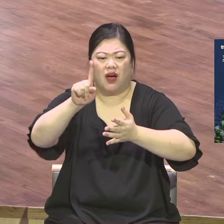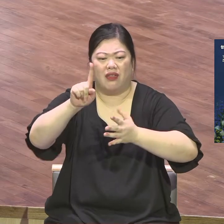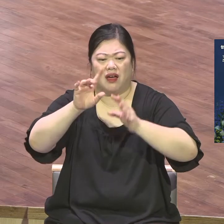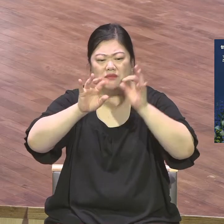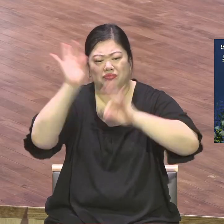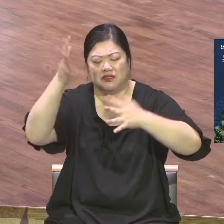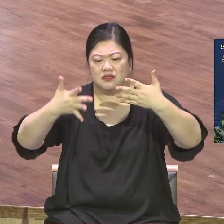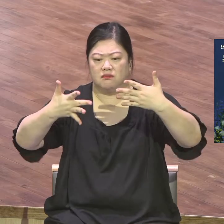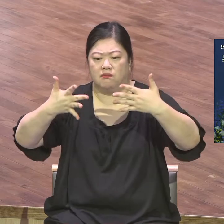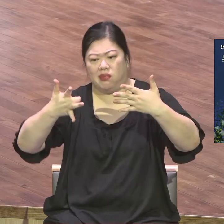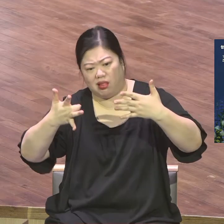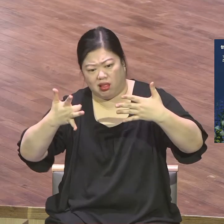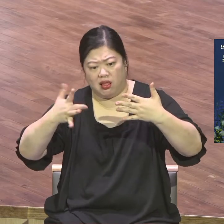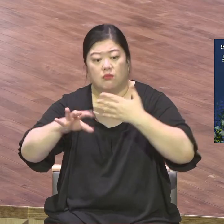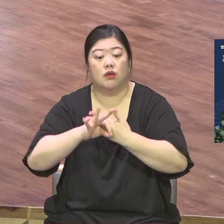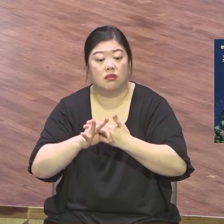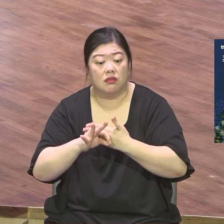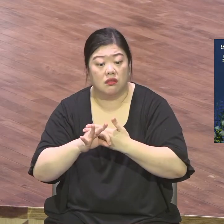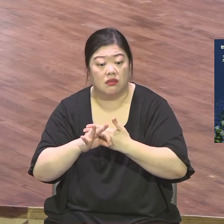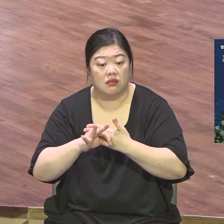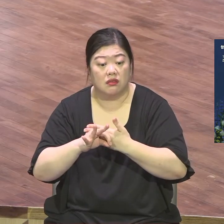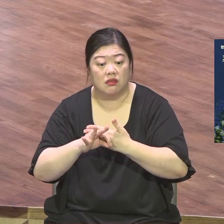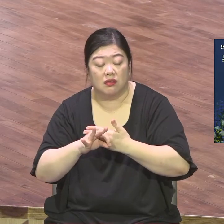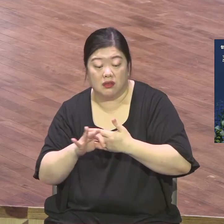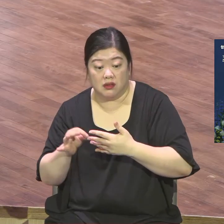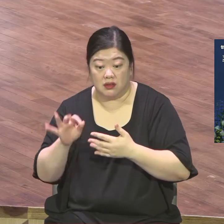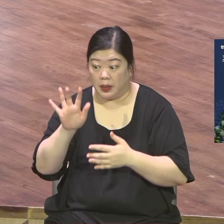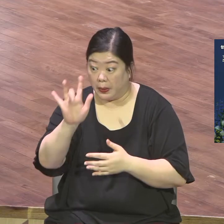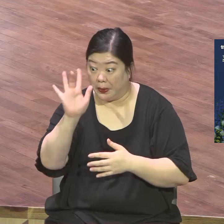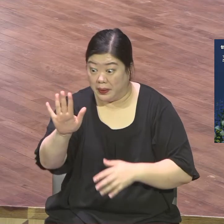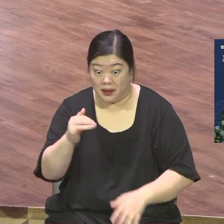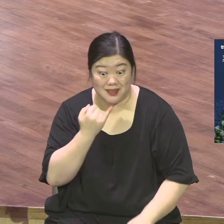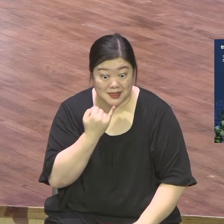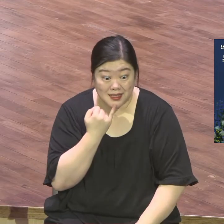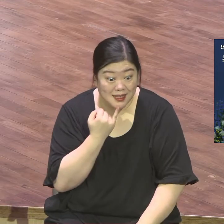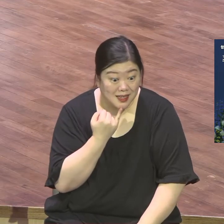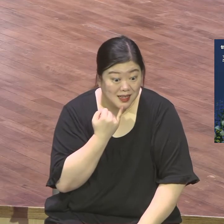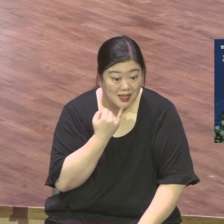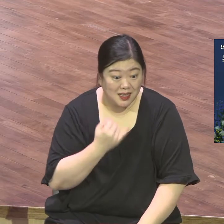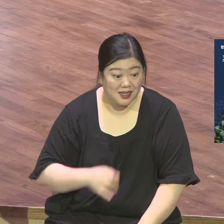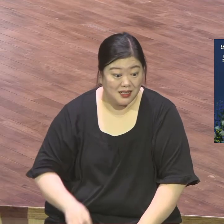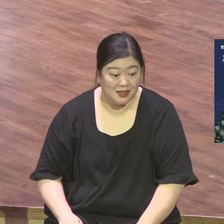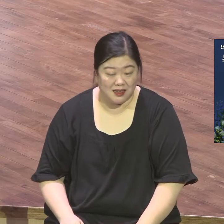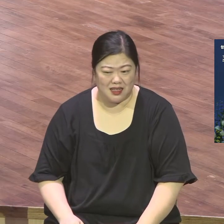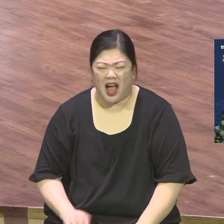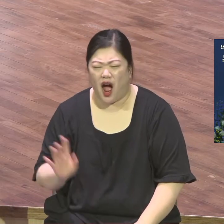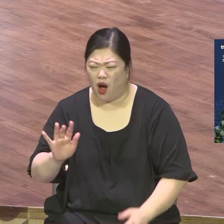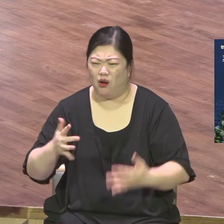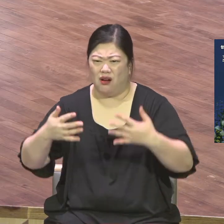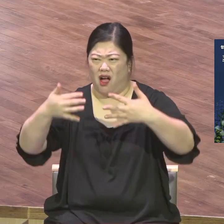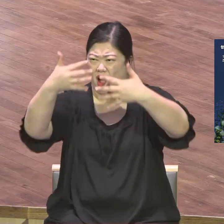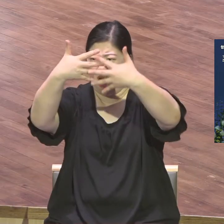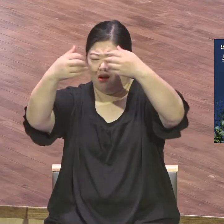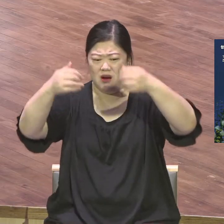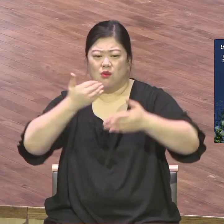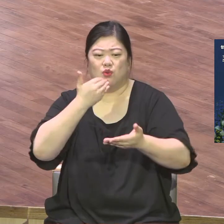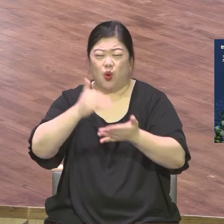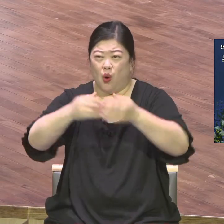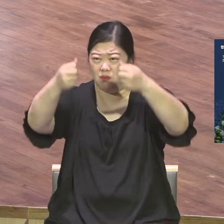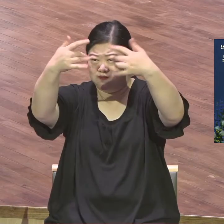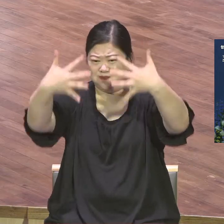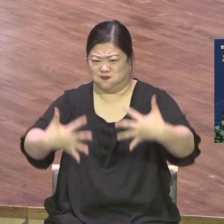아이고 나 같은 사람 뭐 예언계 보니까 뭐 사람들 많네. 뭐 나 하나쯤이야. 뭐 관심 있겠나? 아니에요. 그